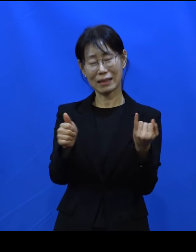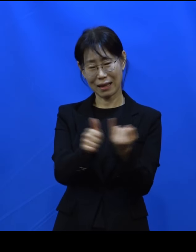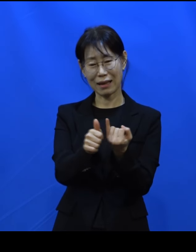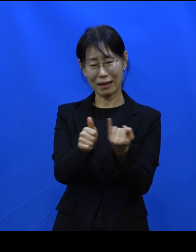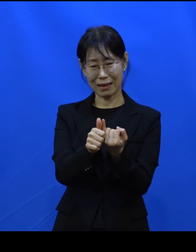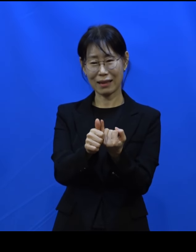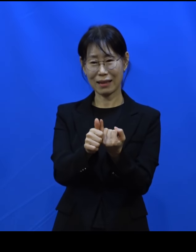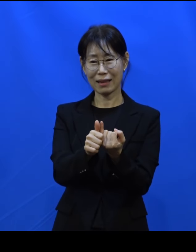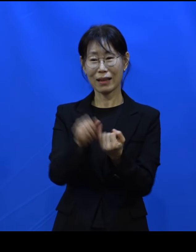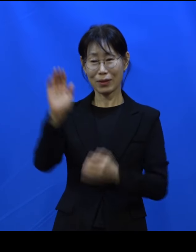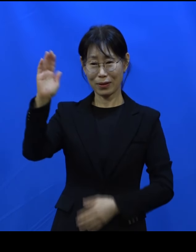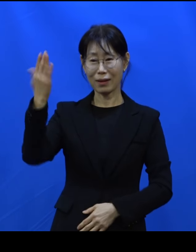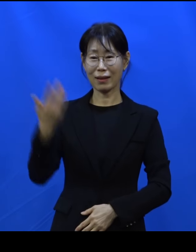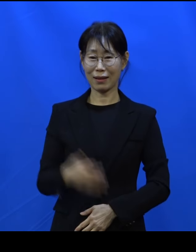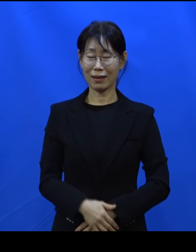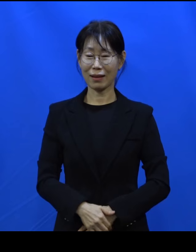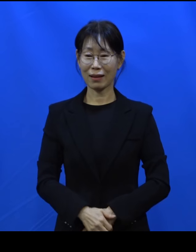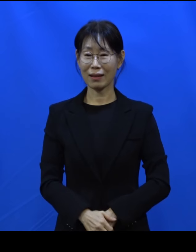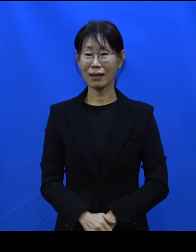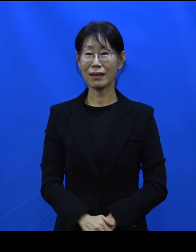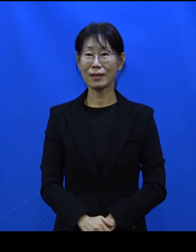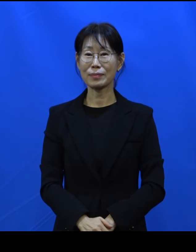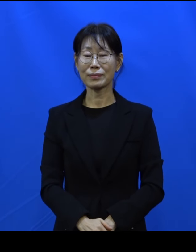여러분, 사랑의 첫 단계는요,